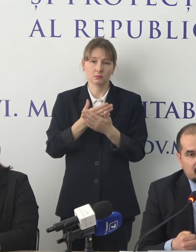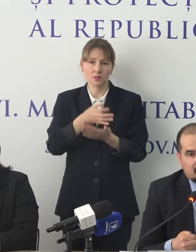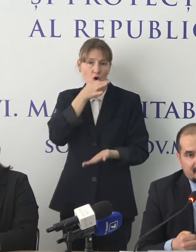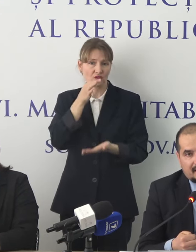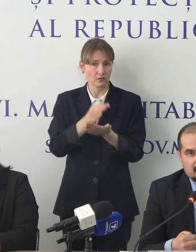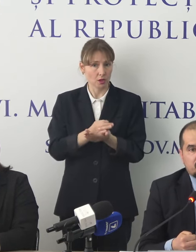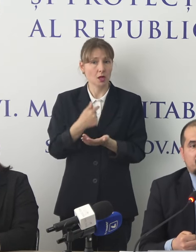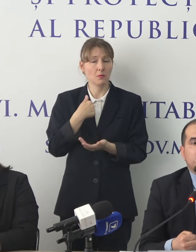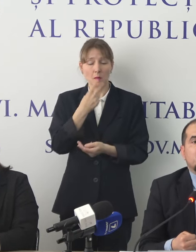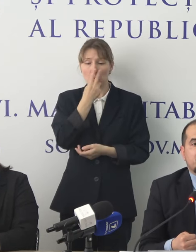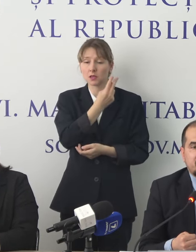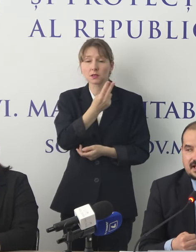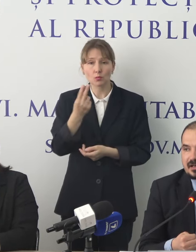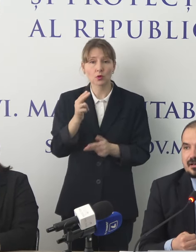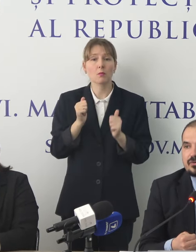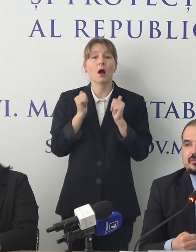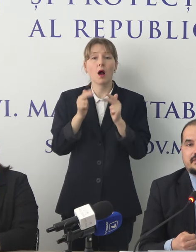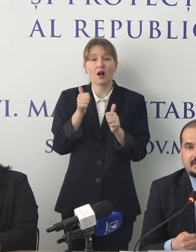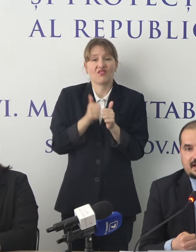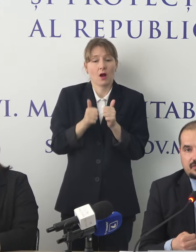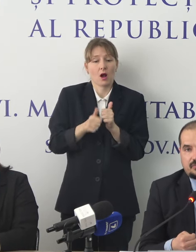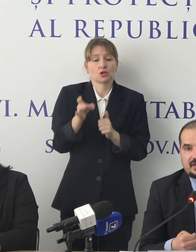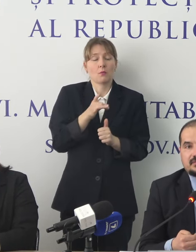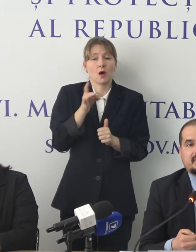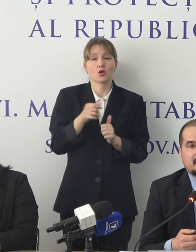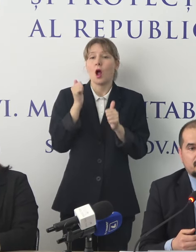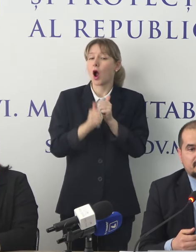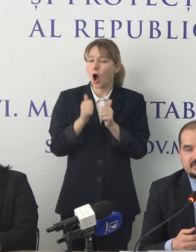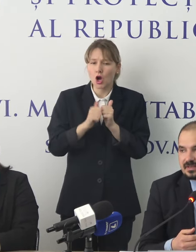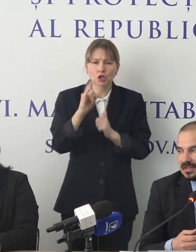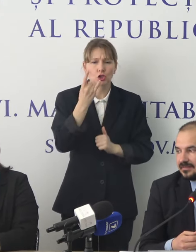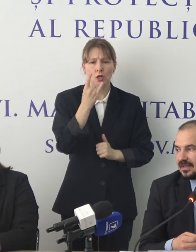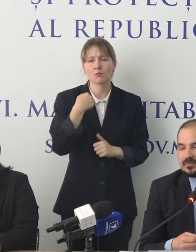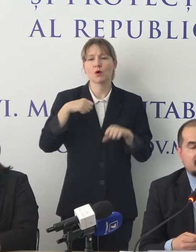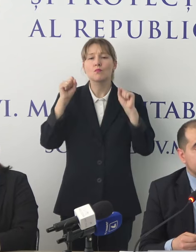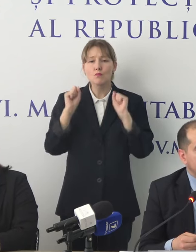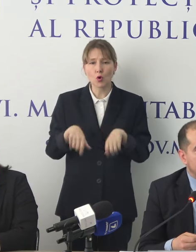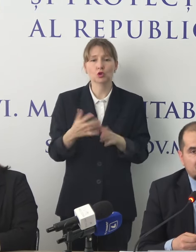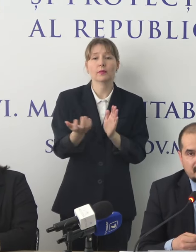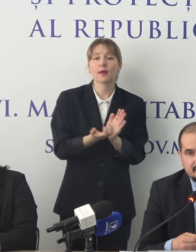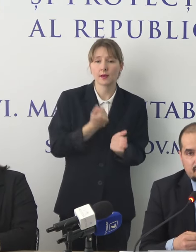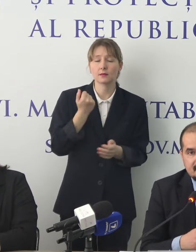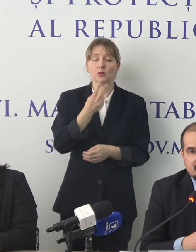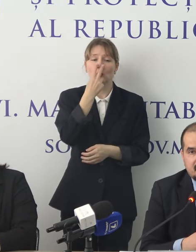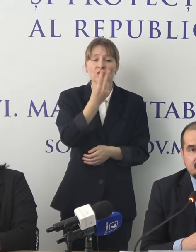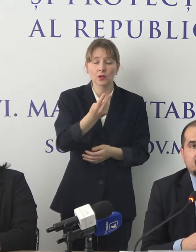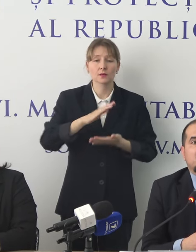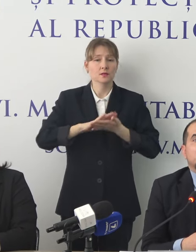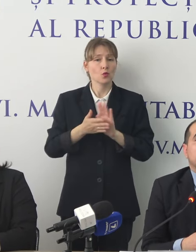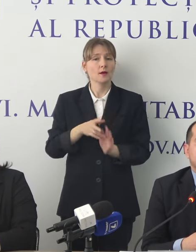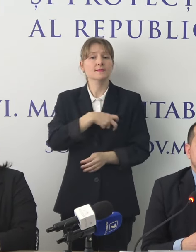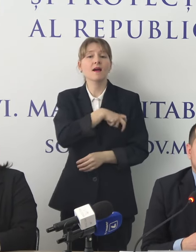vom veghea asupra faptului că în fiecare raion, fiecare copil pe care noi putem să-l identificăm, care se află în situații de